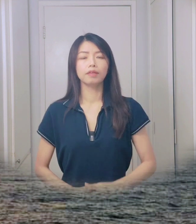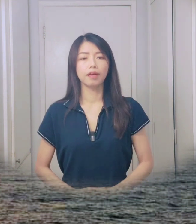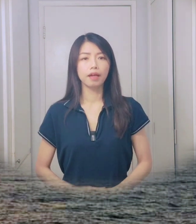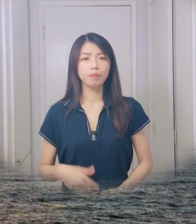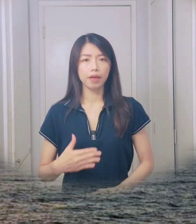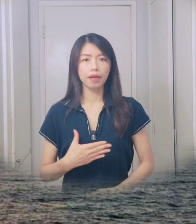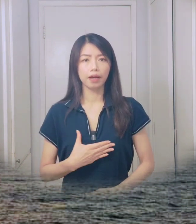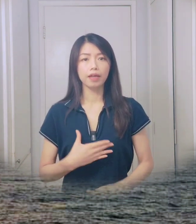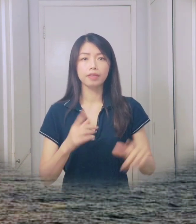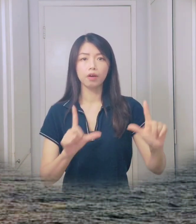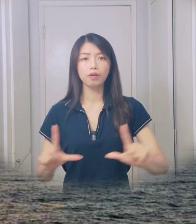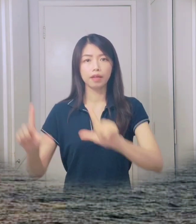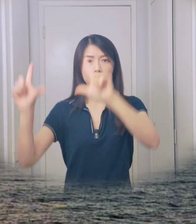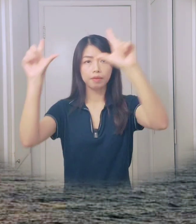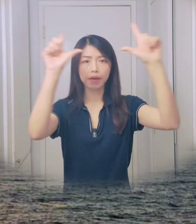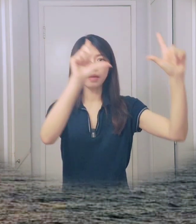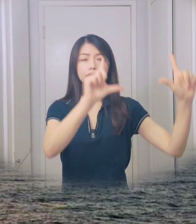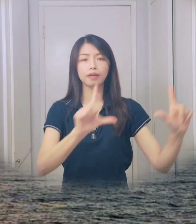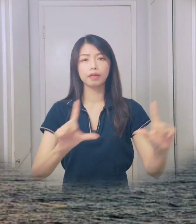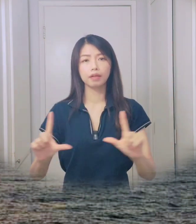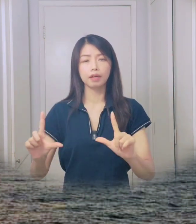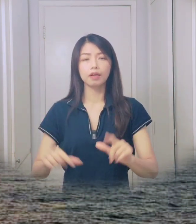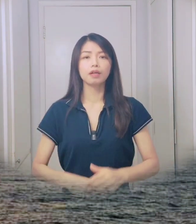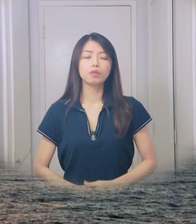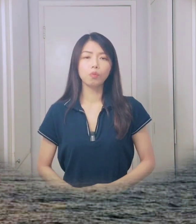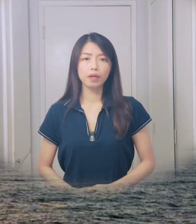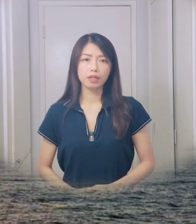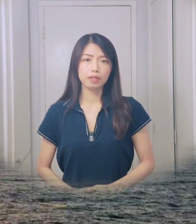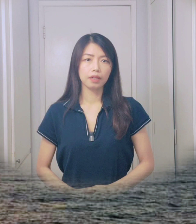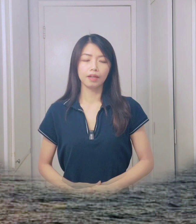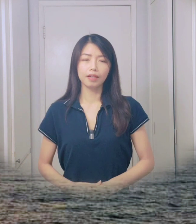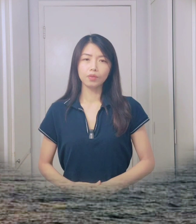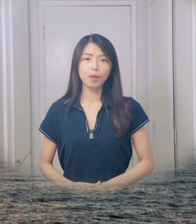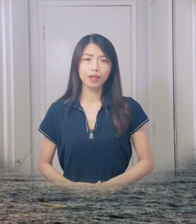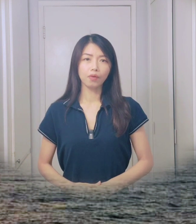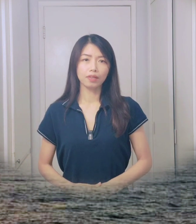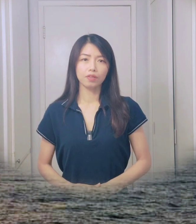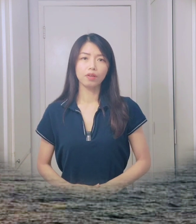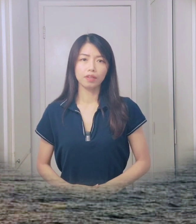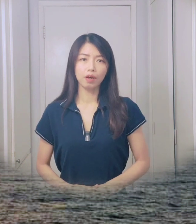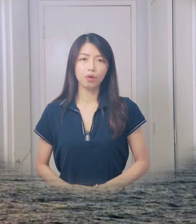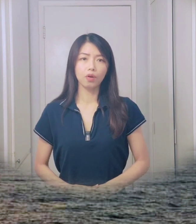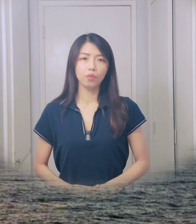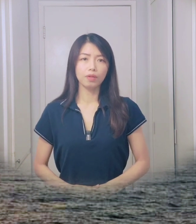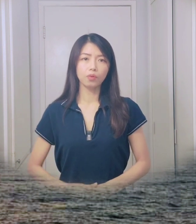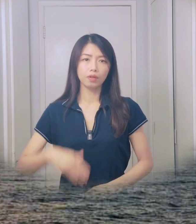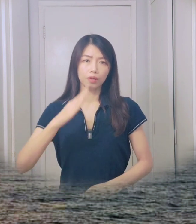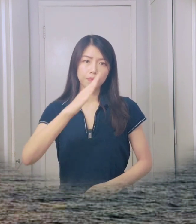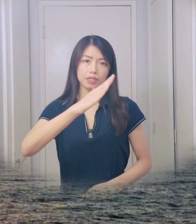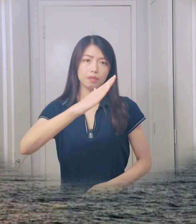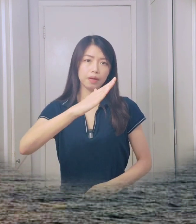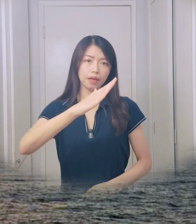반복된 내 삶에, 아까 했죠? 내 삶에 소망이 있을까? 소망이라고 하는 뜻의 수어는요,